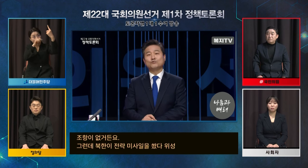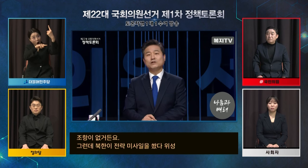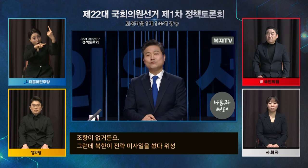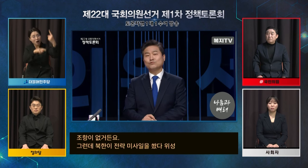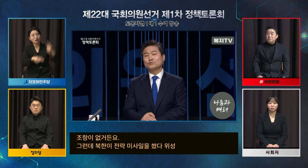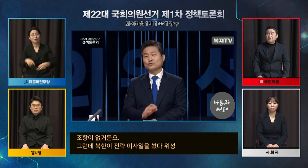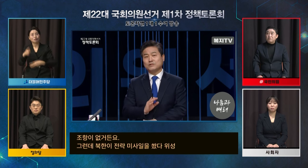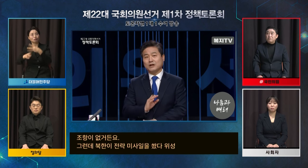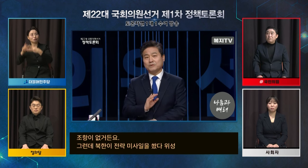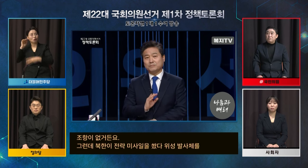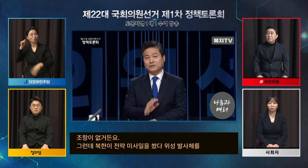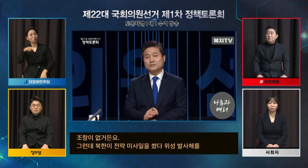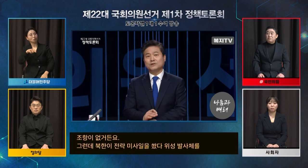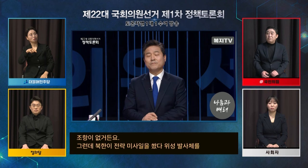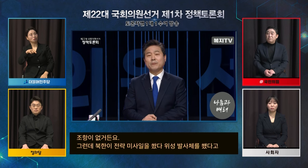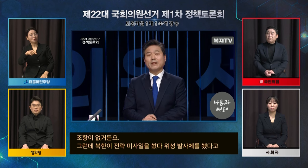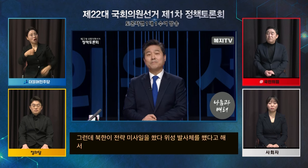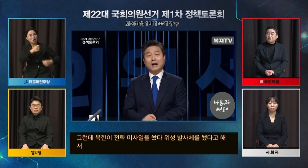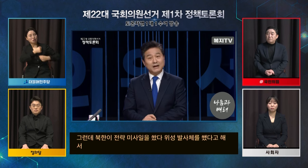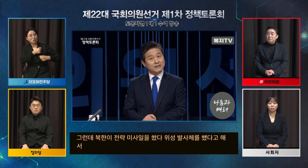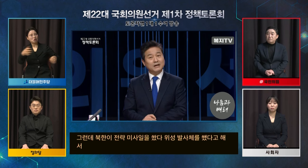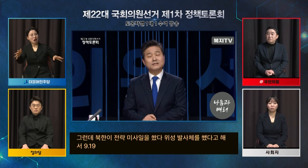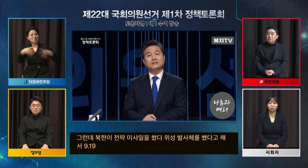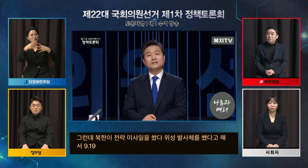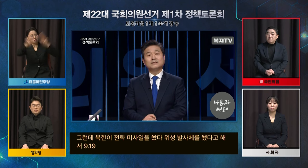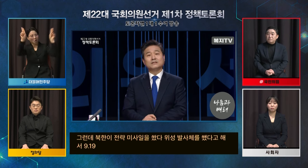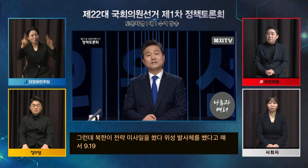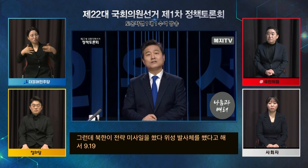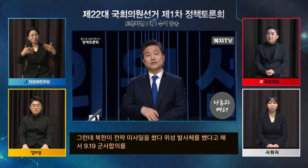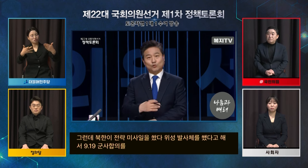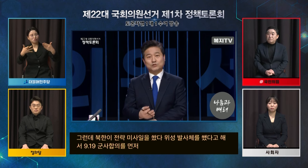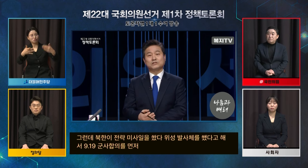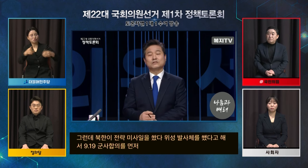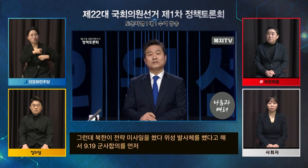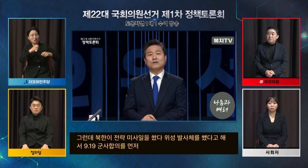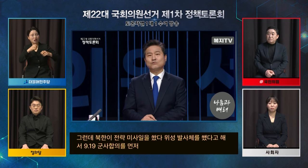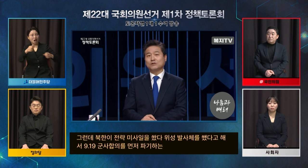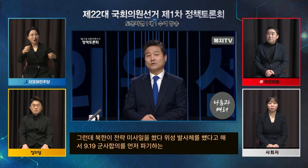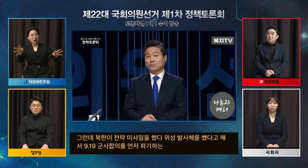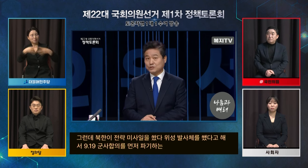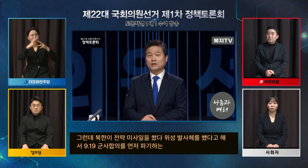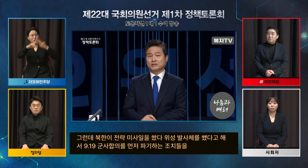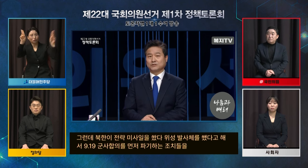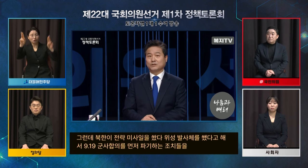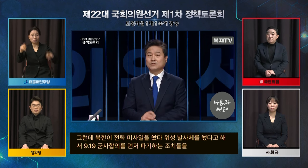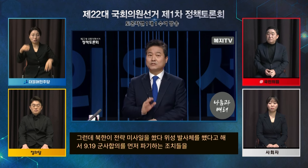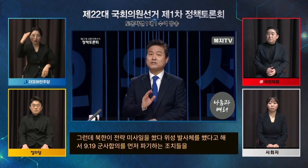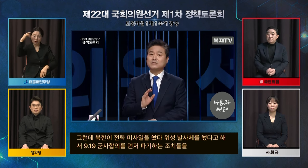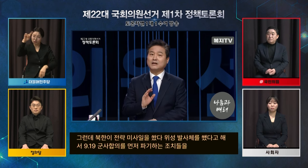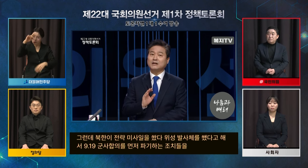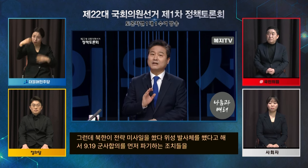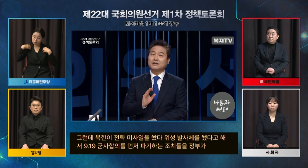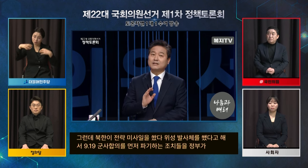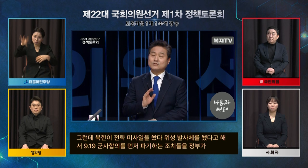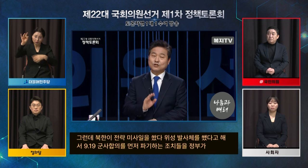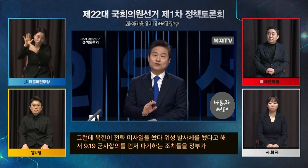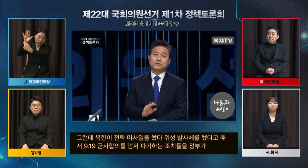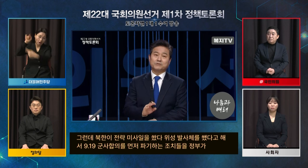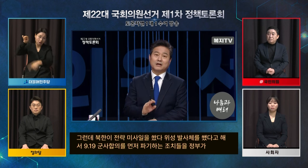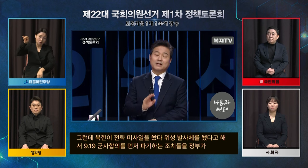빌미삼아서 9.19 군사합의를 먼저 파기하는 그런 조치들을 한국 정부가 먼저 했거든요. 이거는 역사상